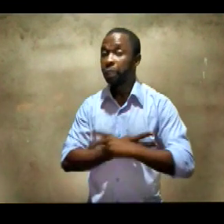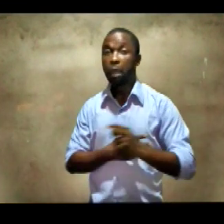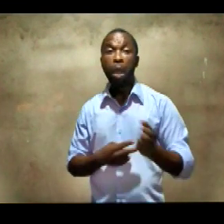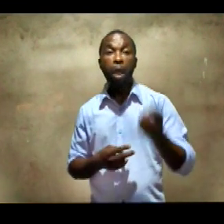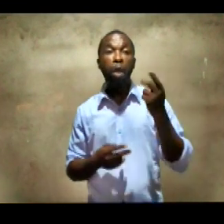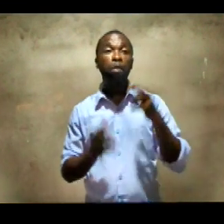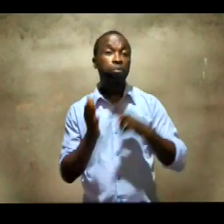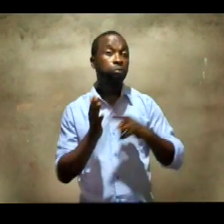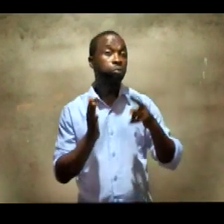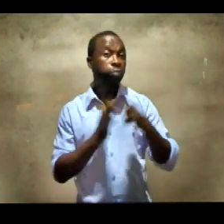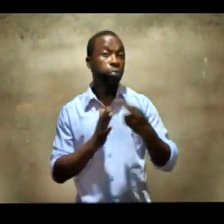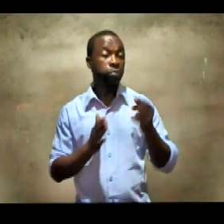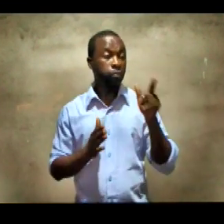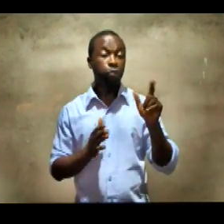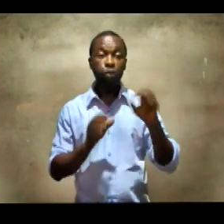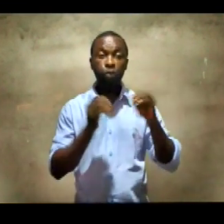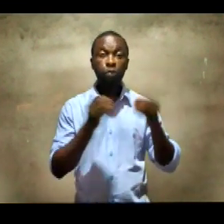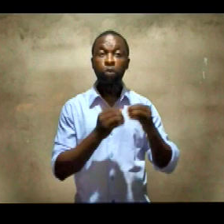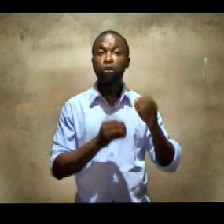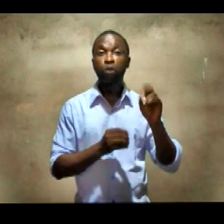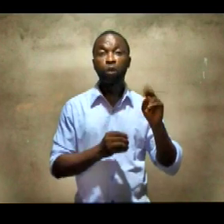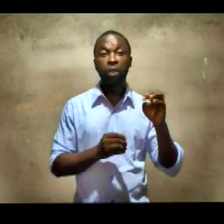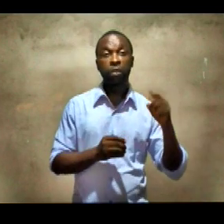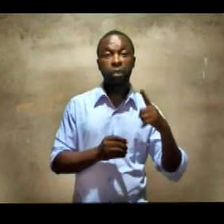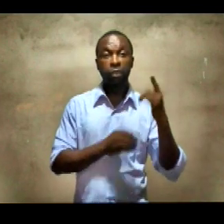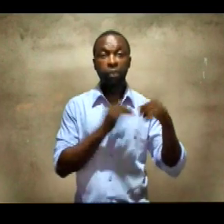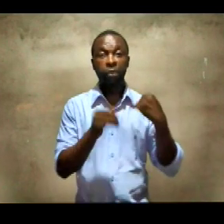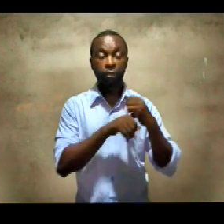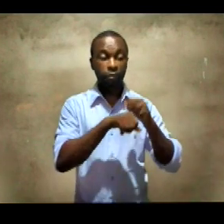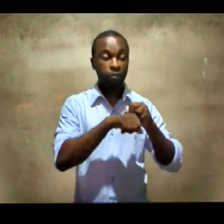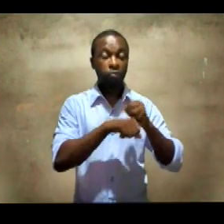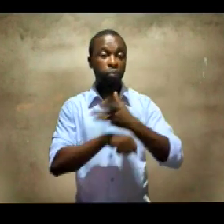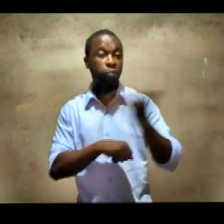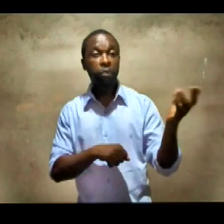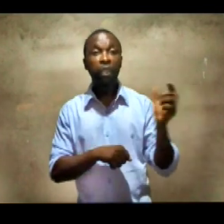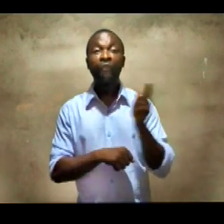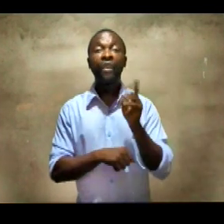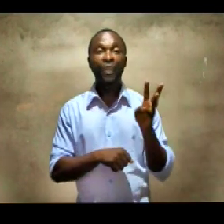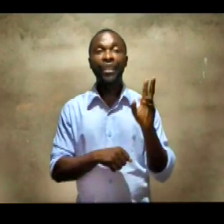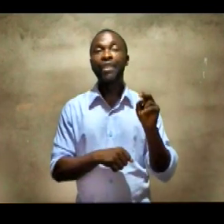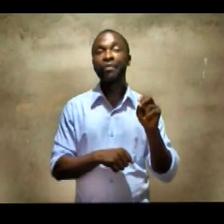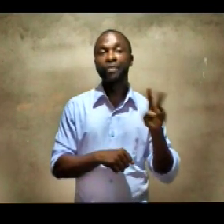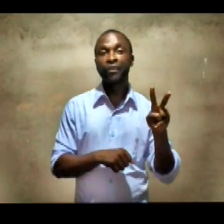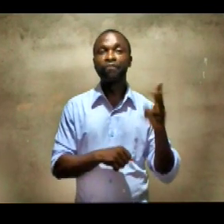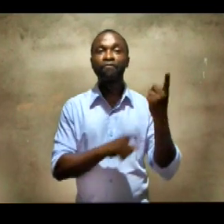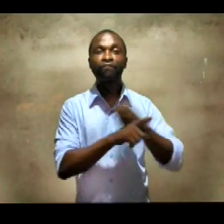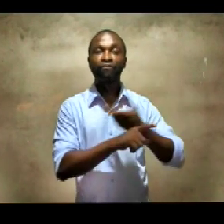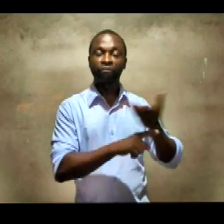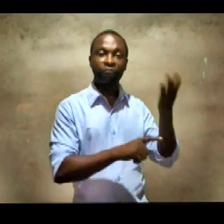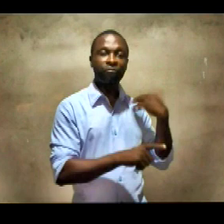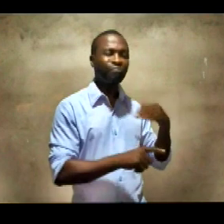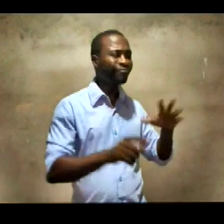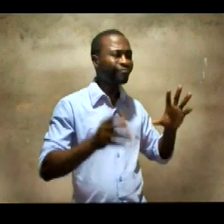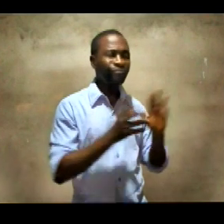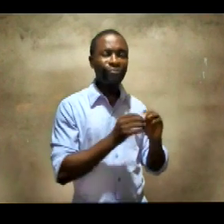Selon un rapport du National Disaster Operations Center publié le 24 novembre dernier, les principales voies d'accès de 11 comtés sont